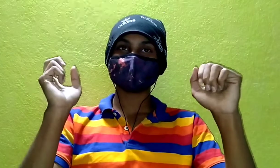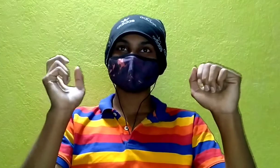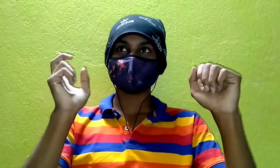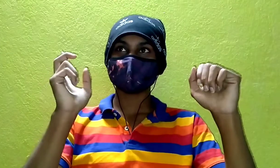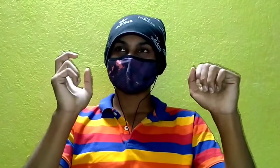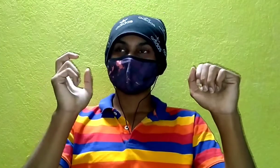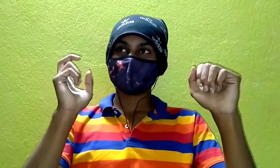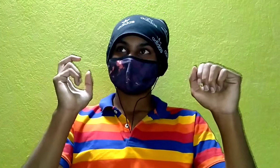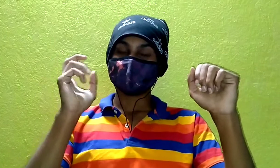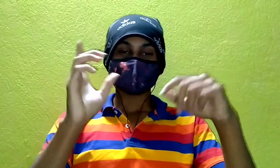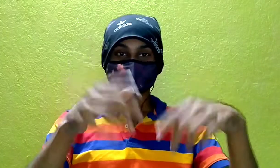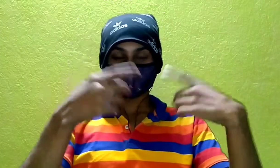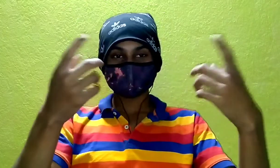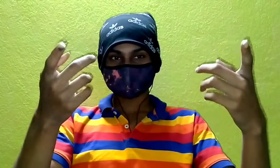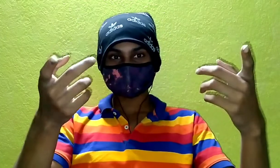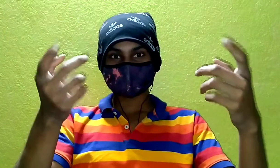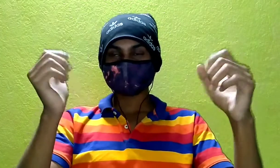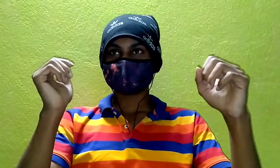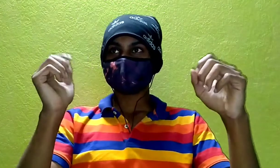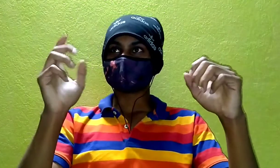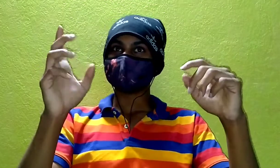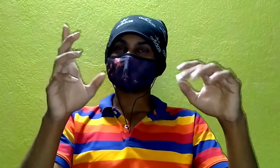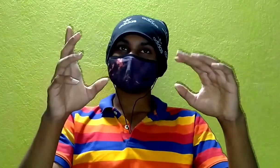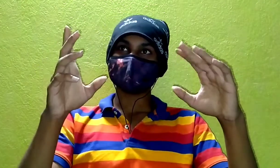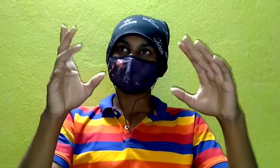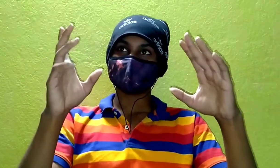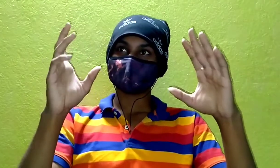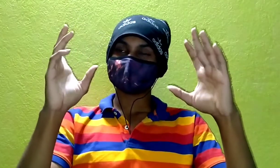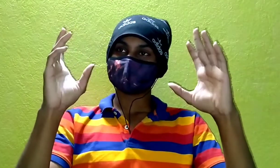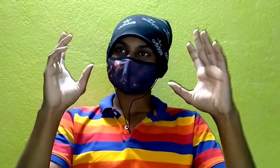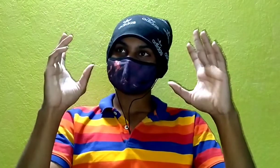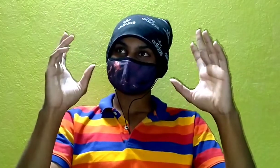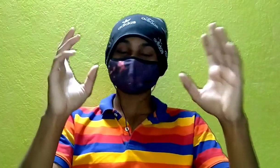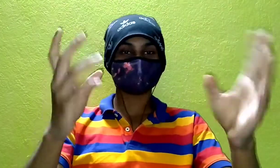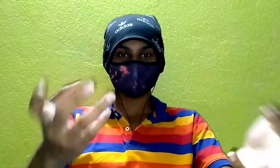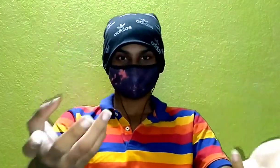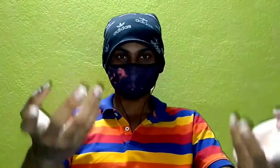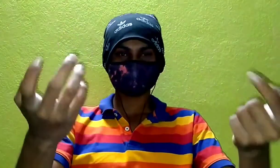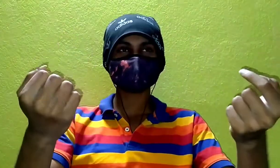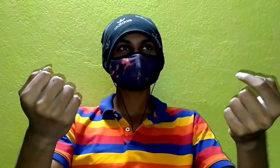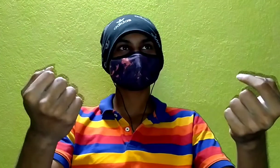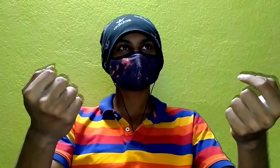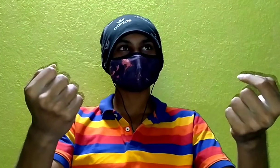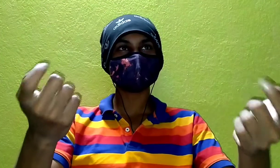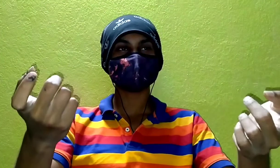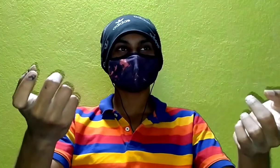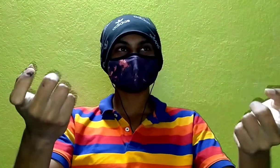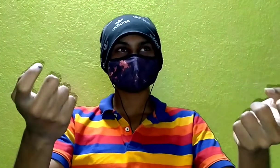कव्वाली ए रिएक्शन वीडियो भी बना देता है अब कभी तो आ रही है रोस्ट बीफ है दोस्तों नहीं किया है